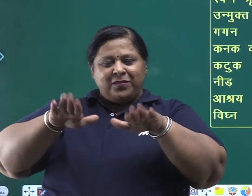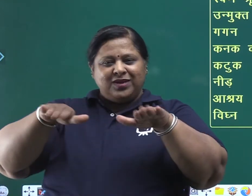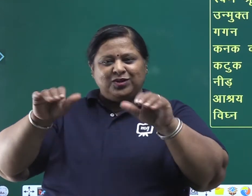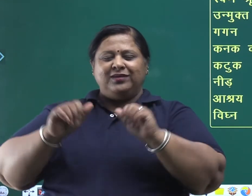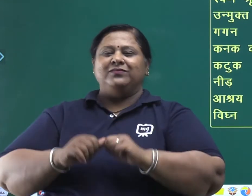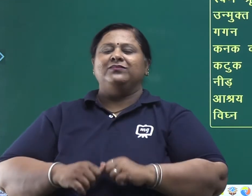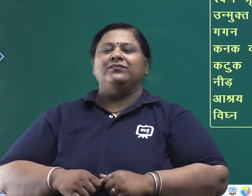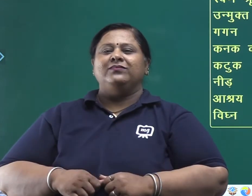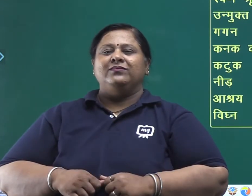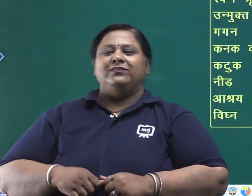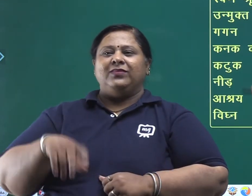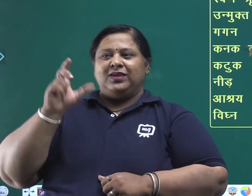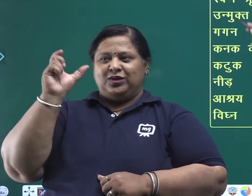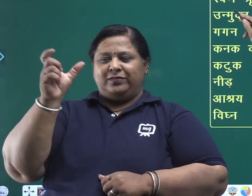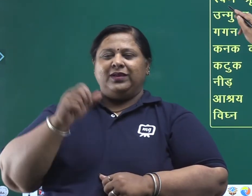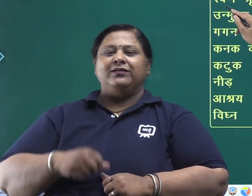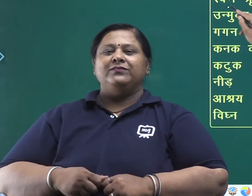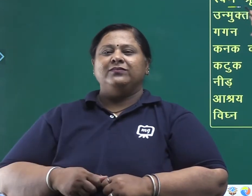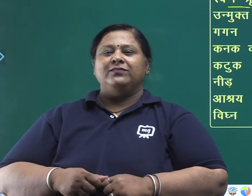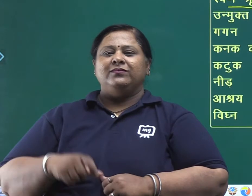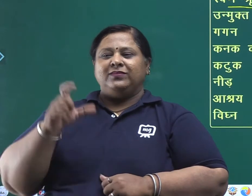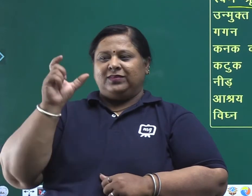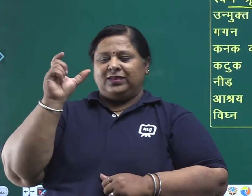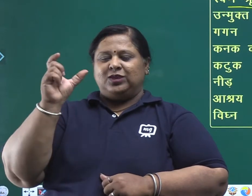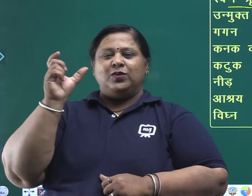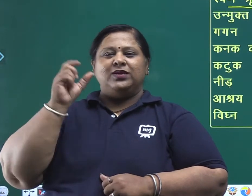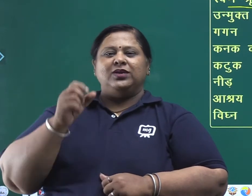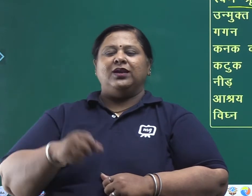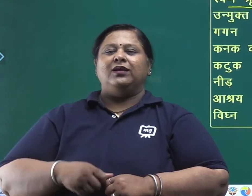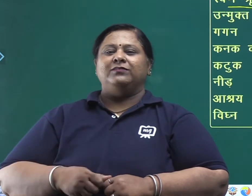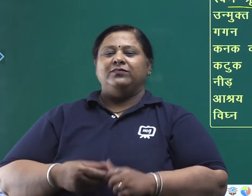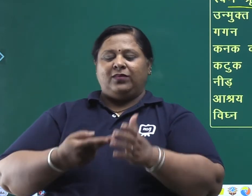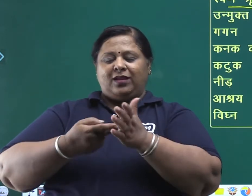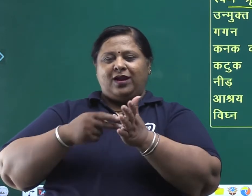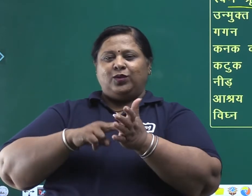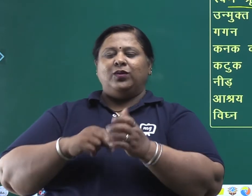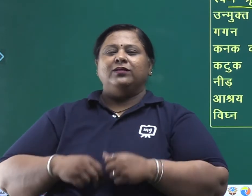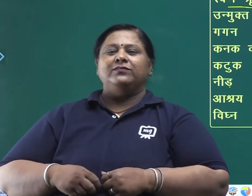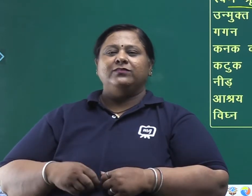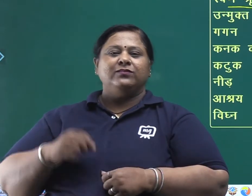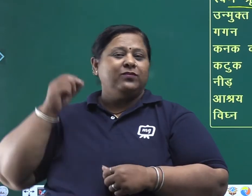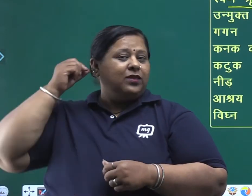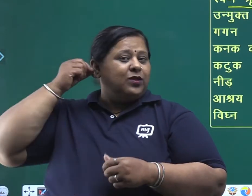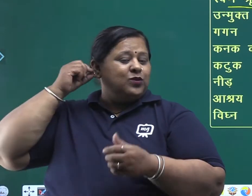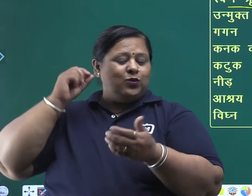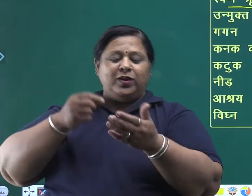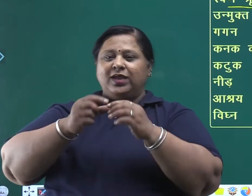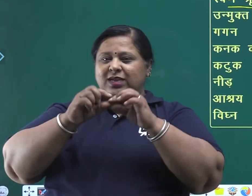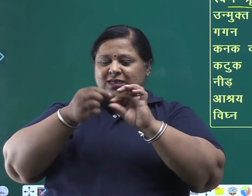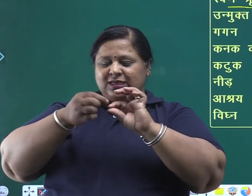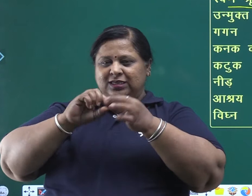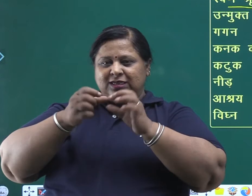पक्षी शब्द है स्वर्ण श्रृंखला, अर्थ होगा सोने की